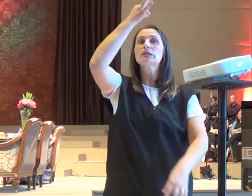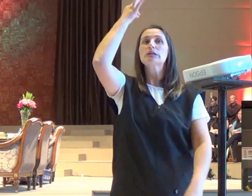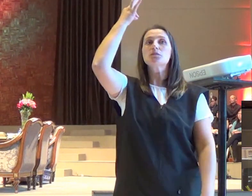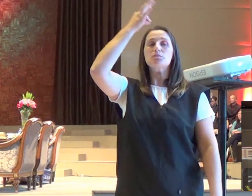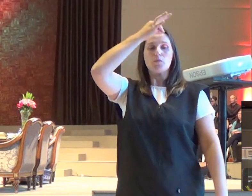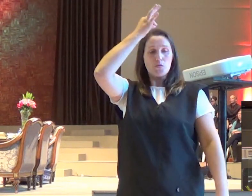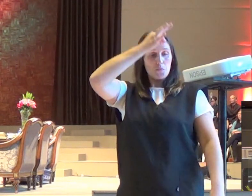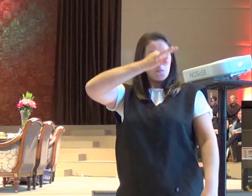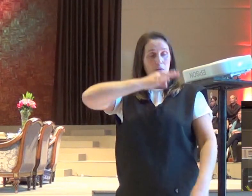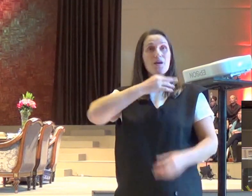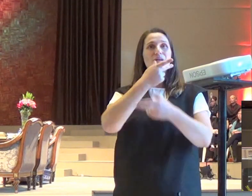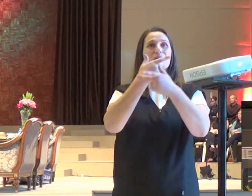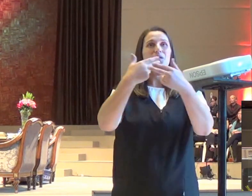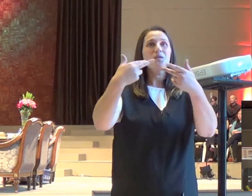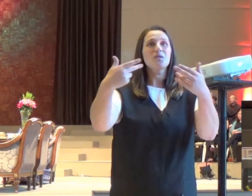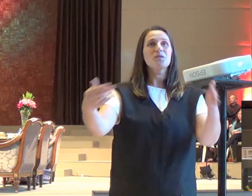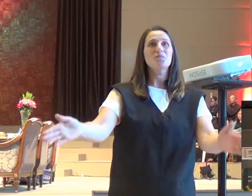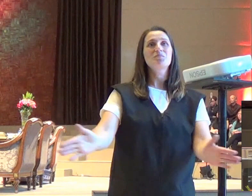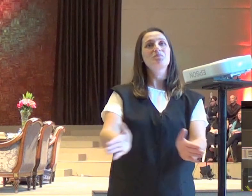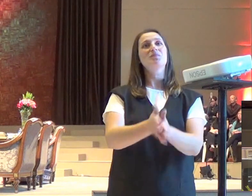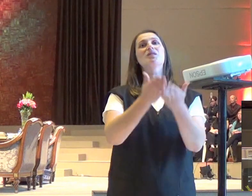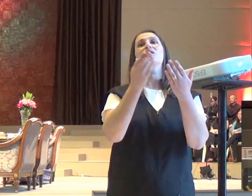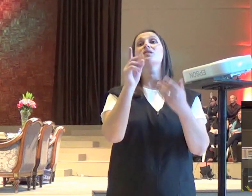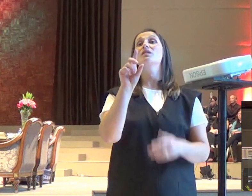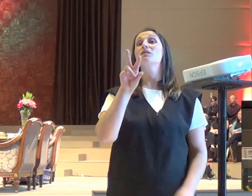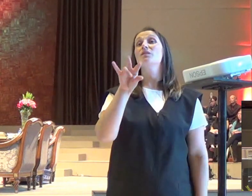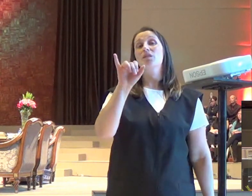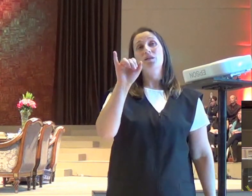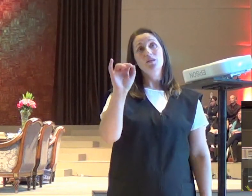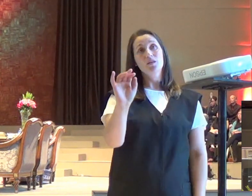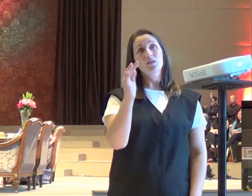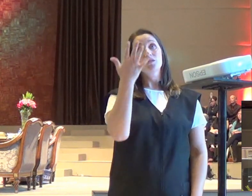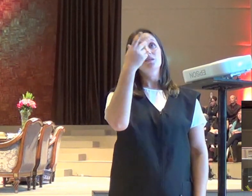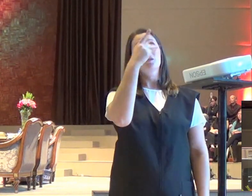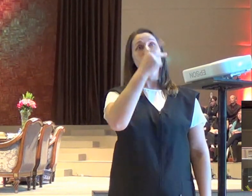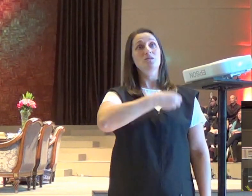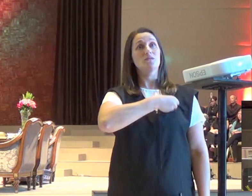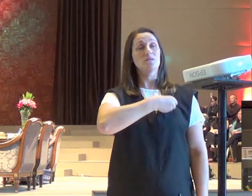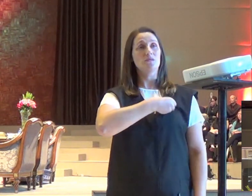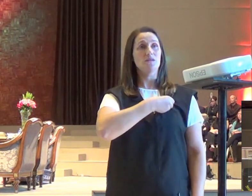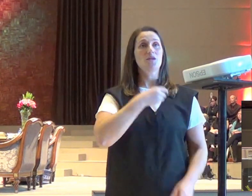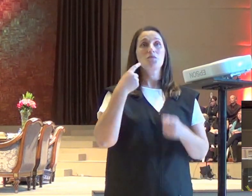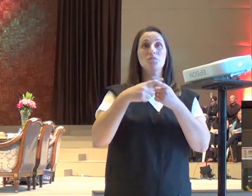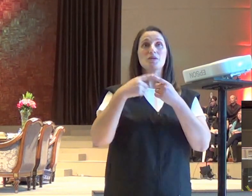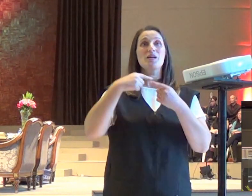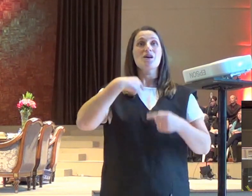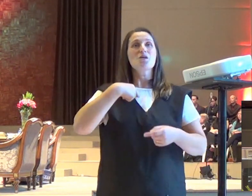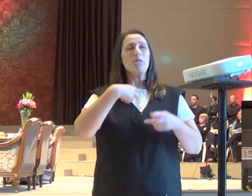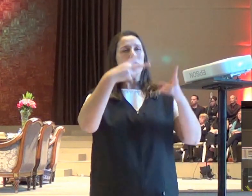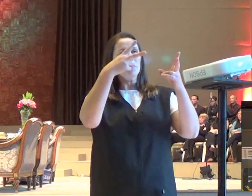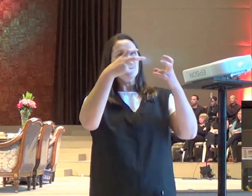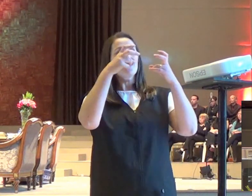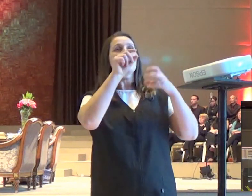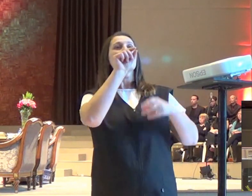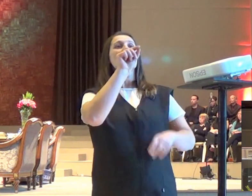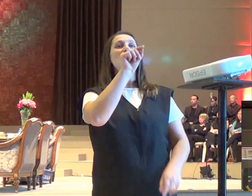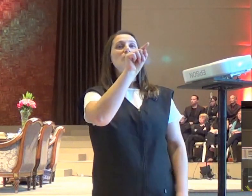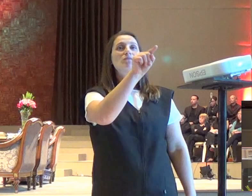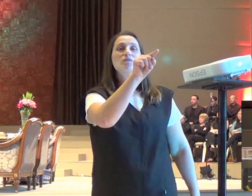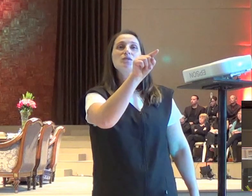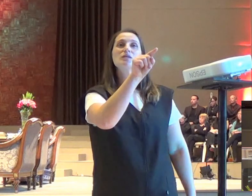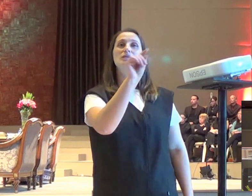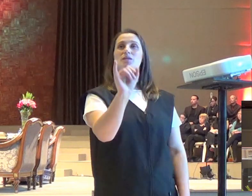coisas tremendas vão acontecer na tua vida, porque eu estou vendo o que pode acontecer na tua vida,